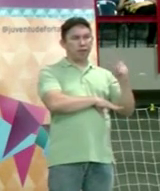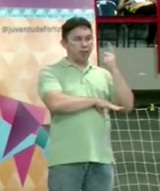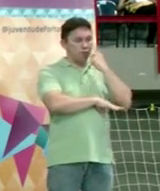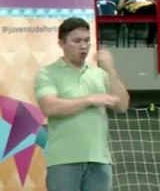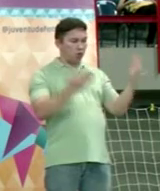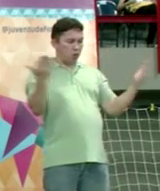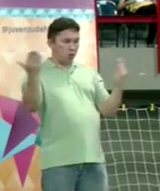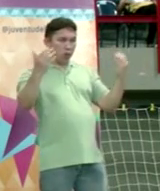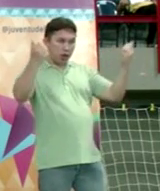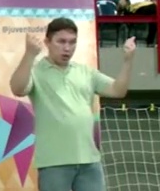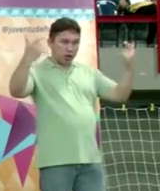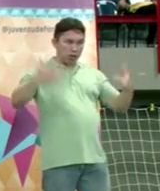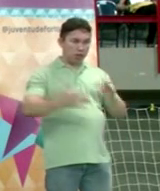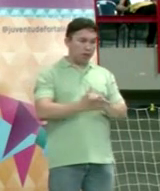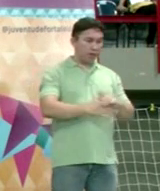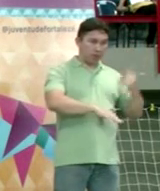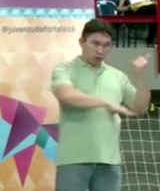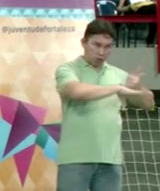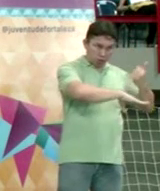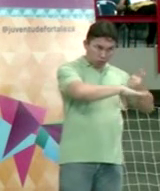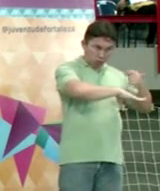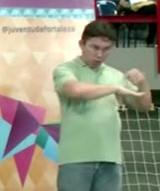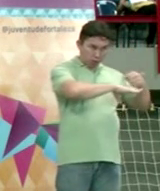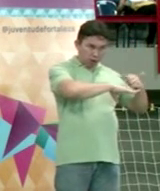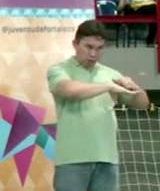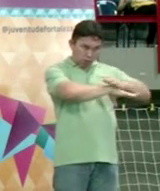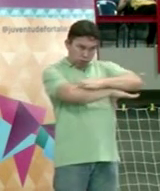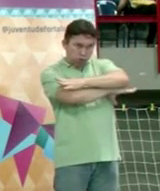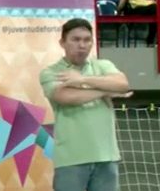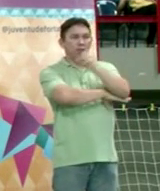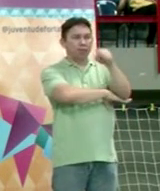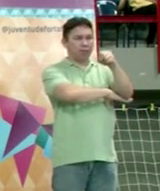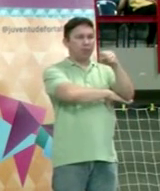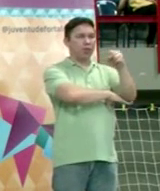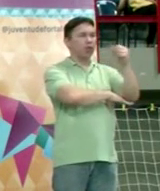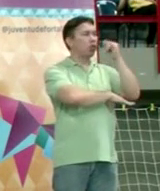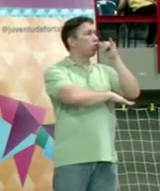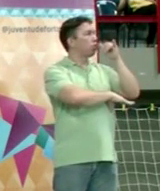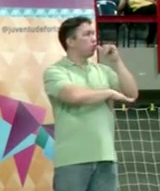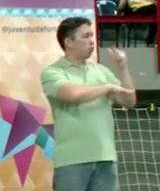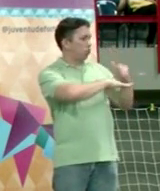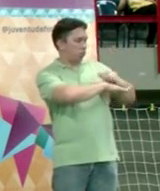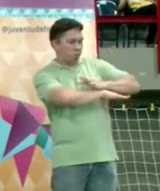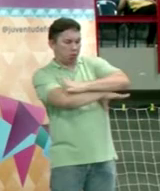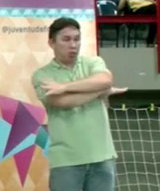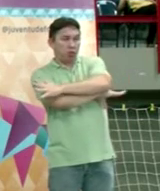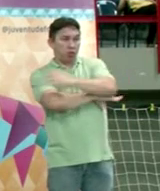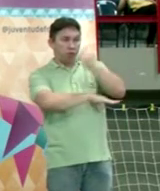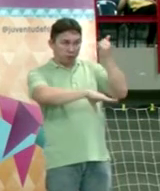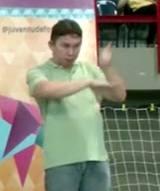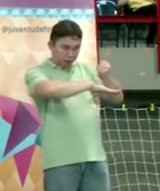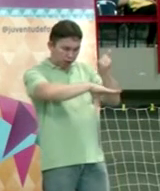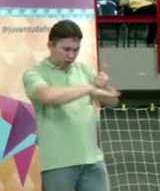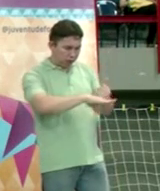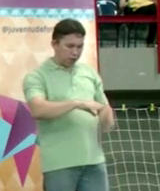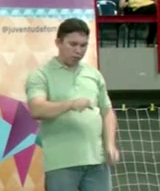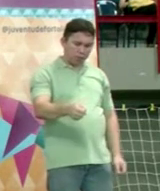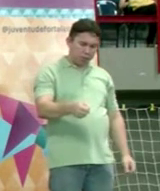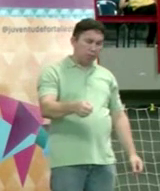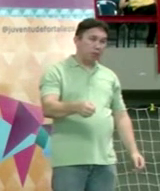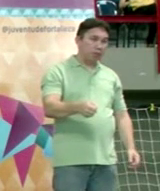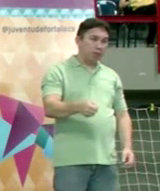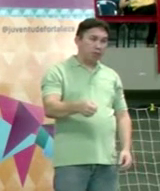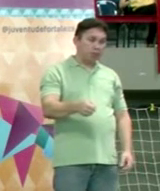uma comparação bem simples. O ferro, ele é condutor? É. Tiago, se eu pegar o ferro